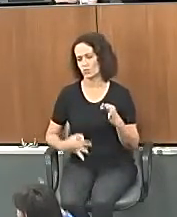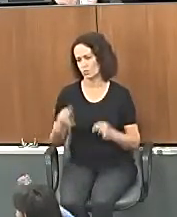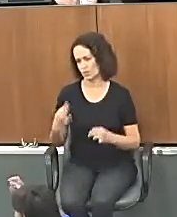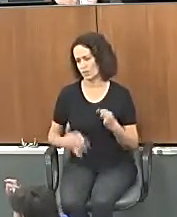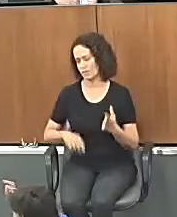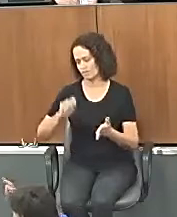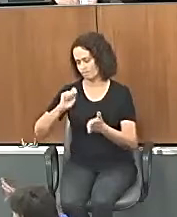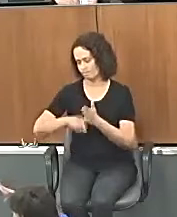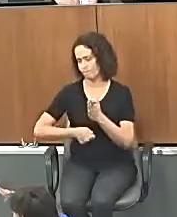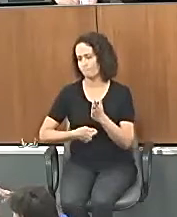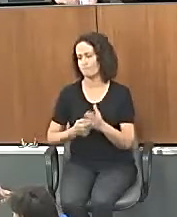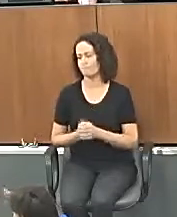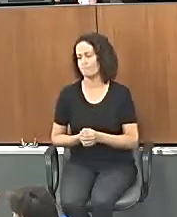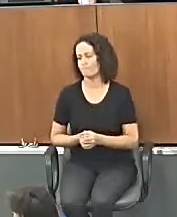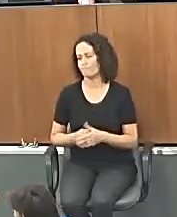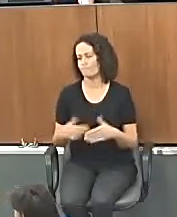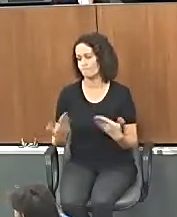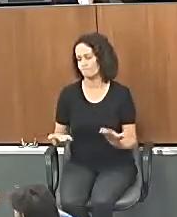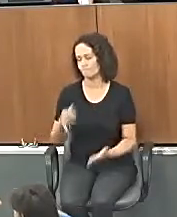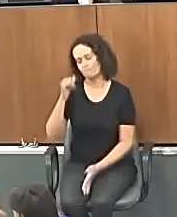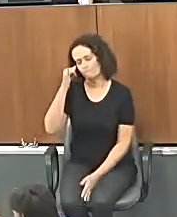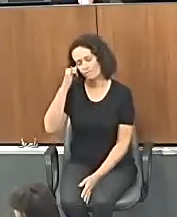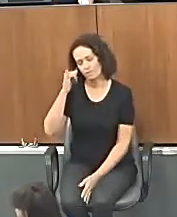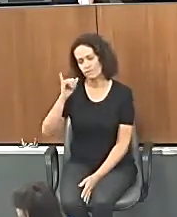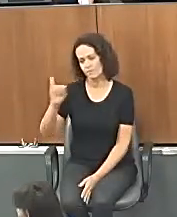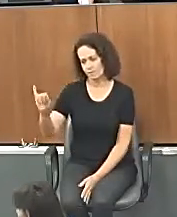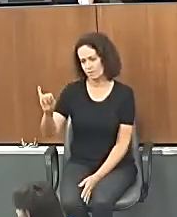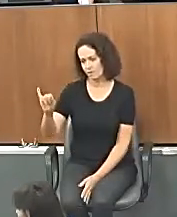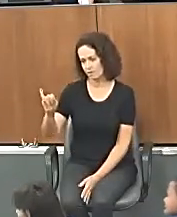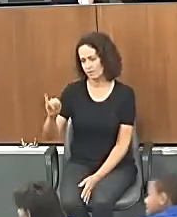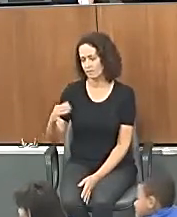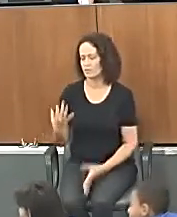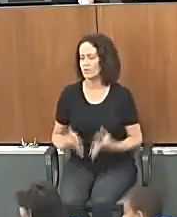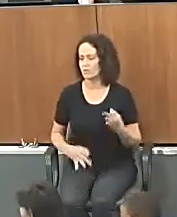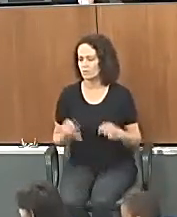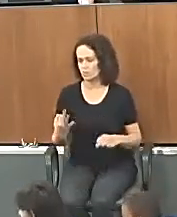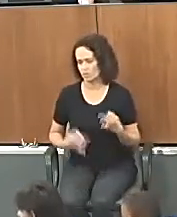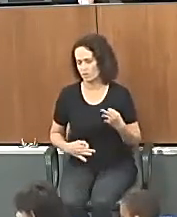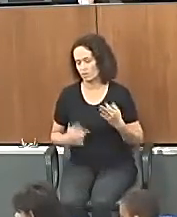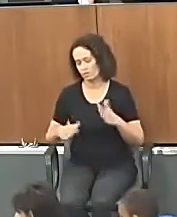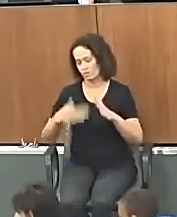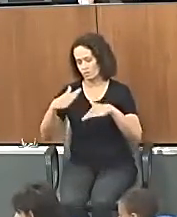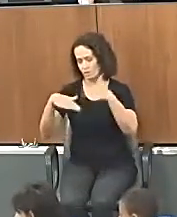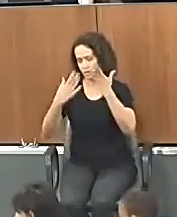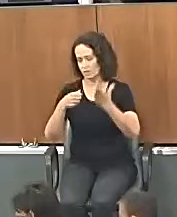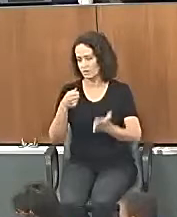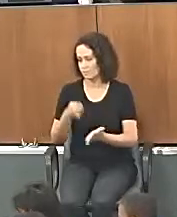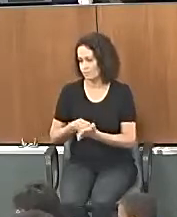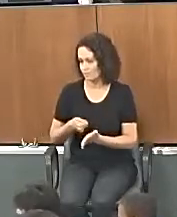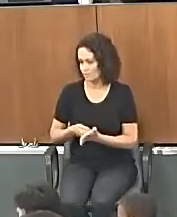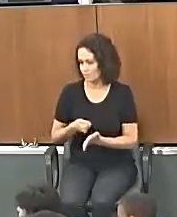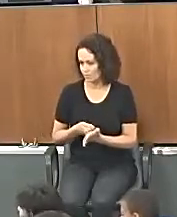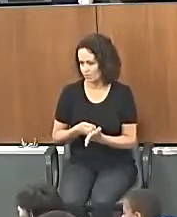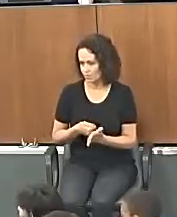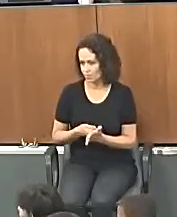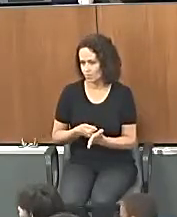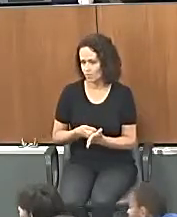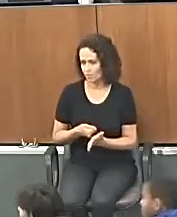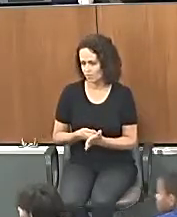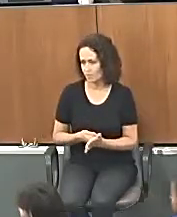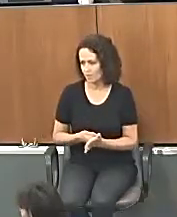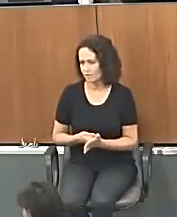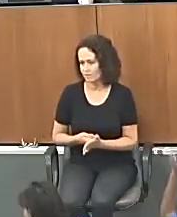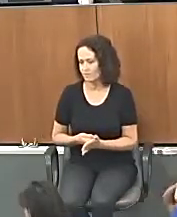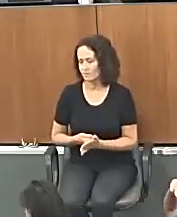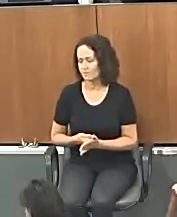vai assim evitar a ação na justiça esse é um processo que eu acho que nós temos que cobrar sabe deputado para que se implemente